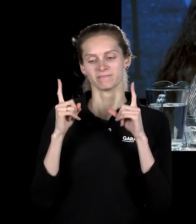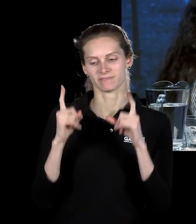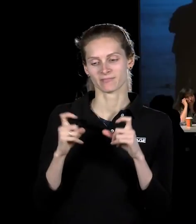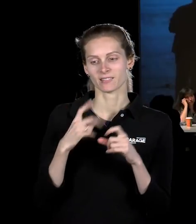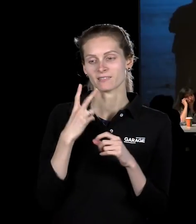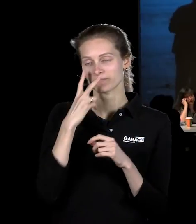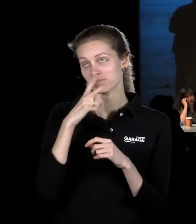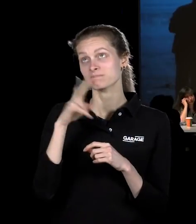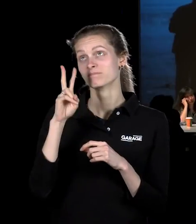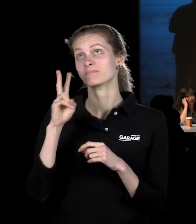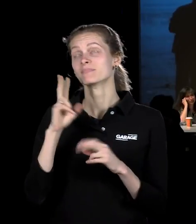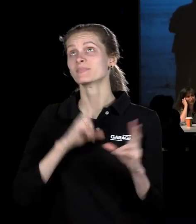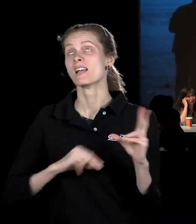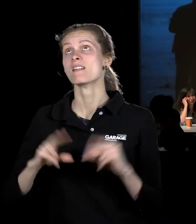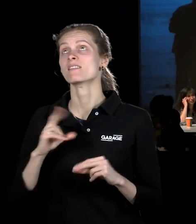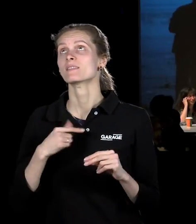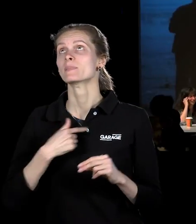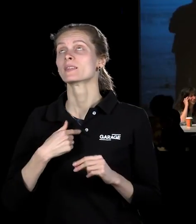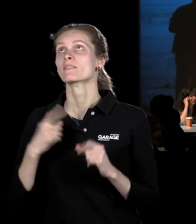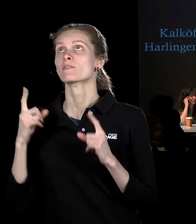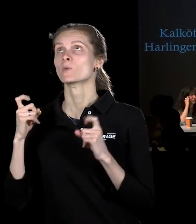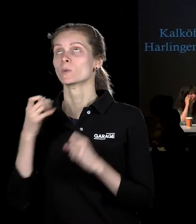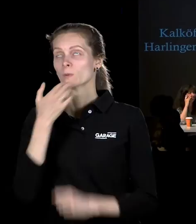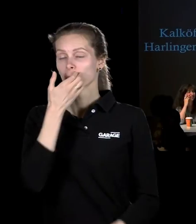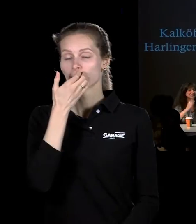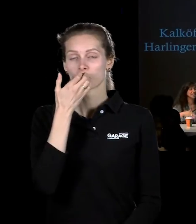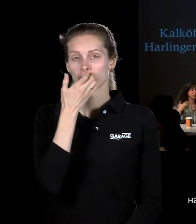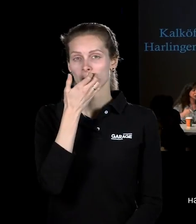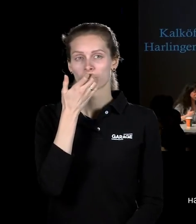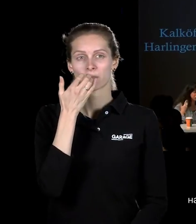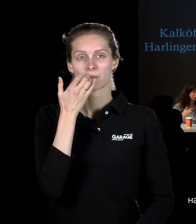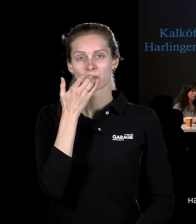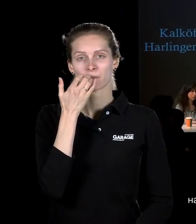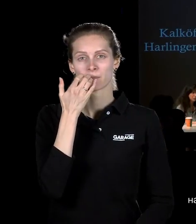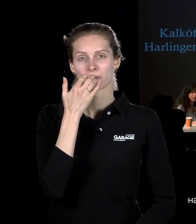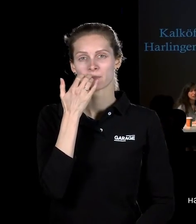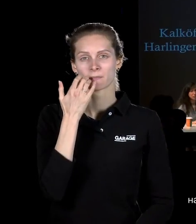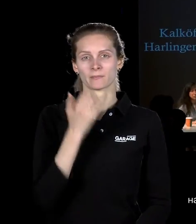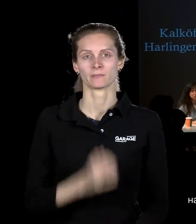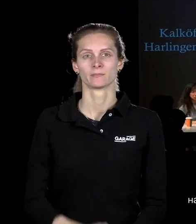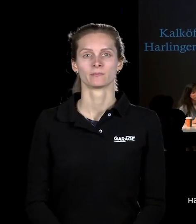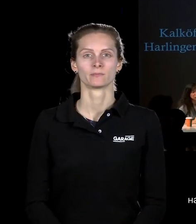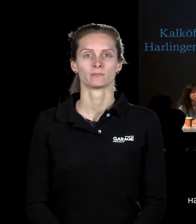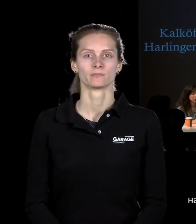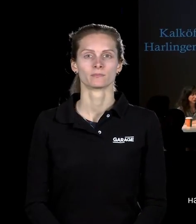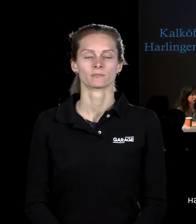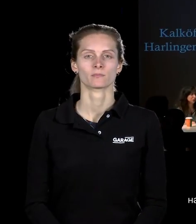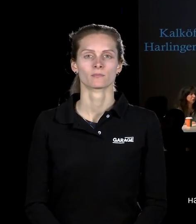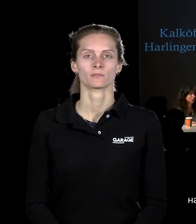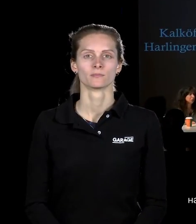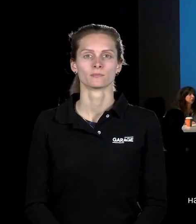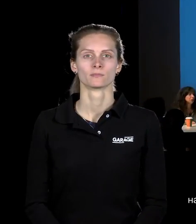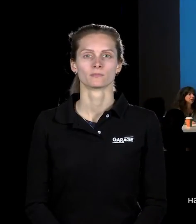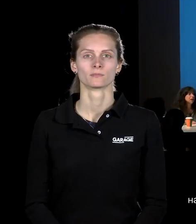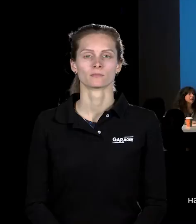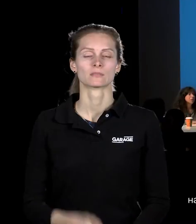которые надеялись на свою фотографию, что она все-таки будет, то есть она все-таки существует. Вот такой вот. Но при этом это такой